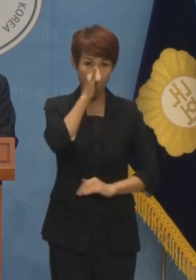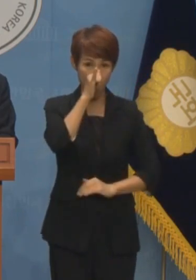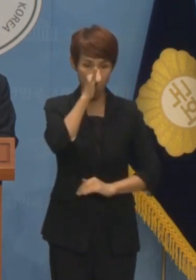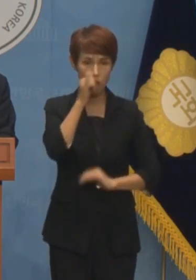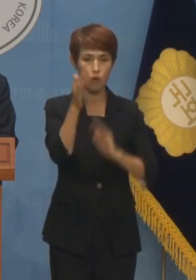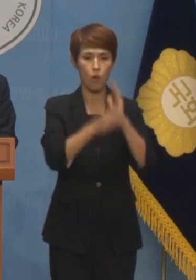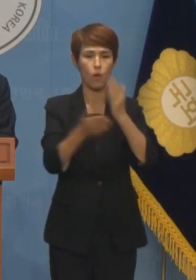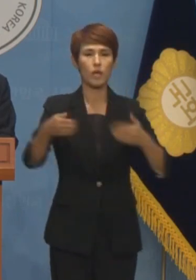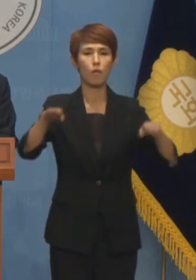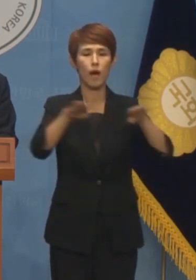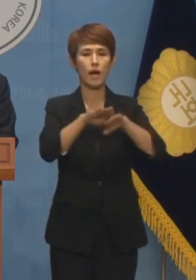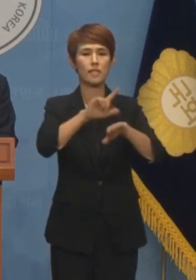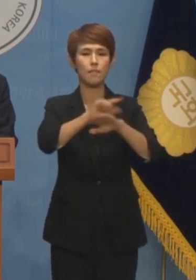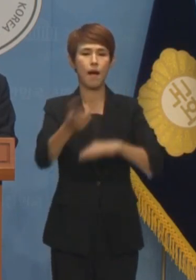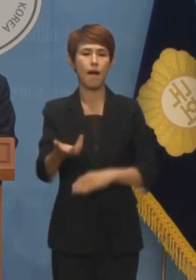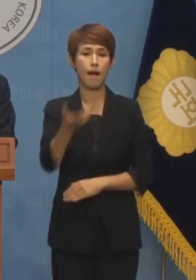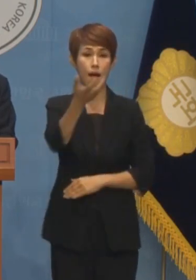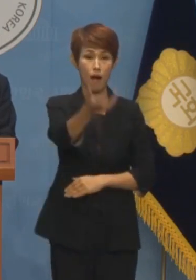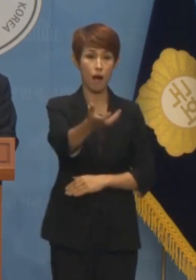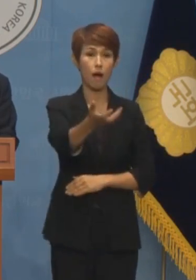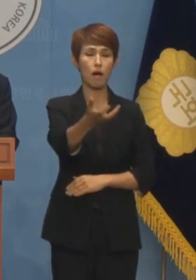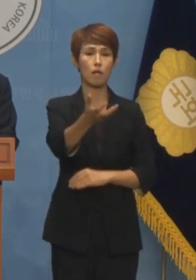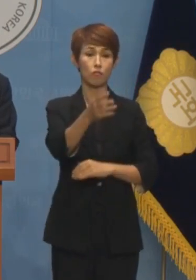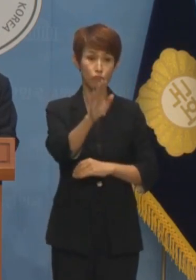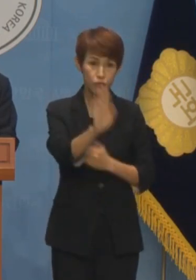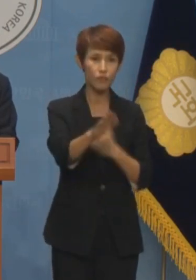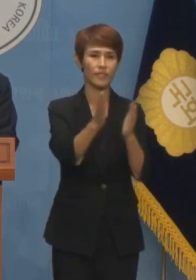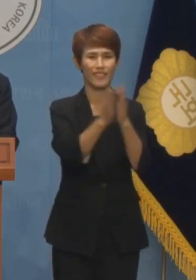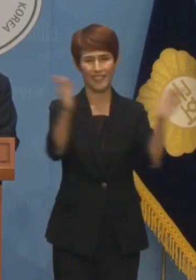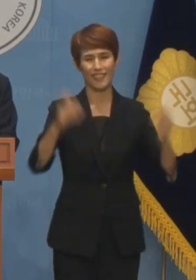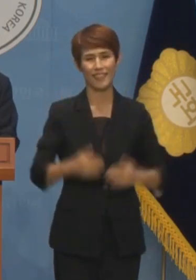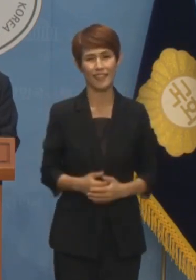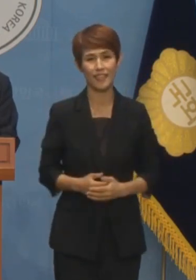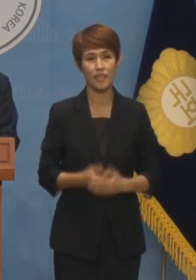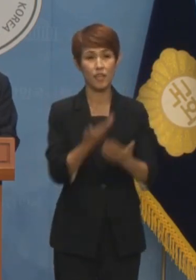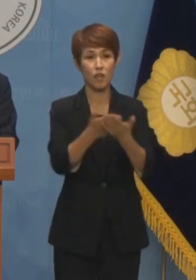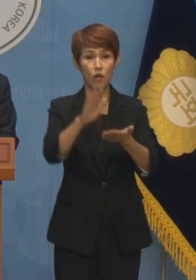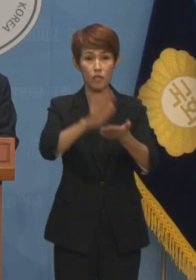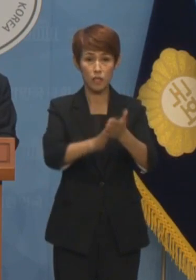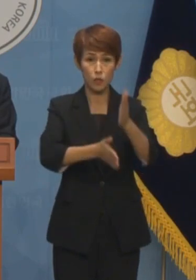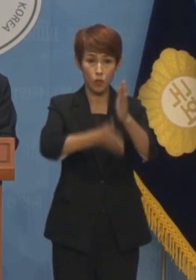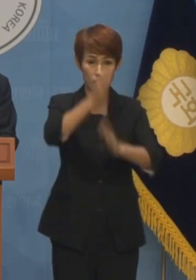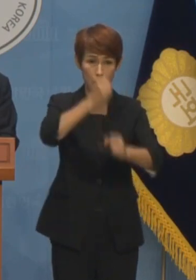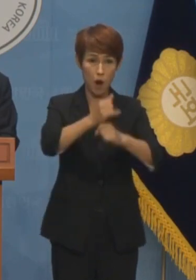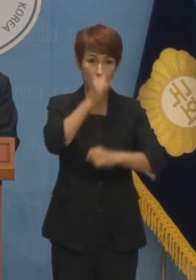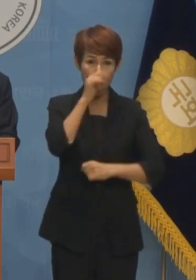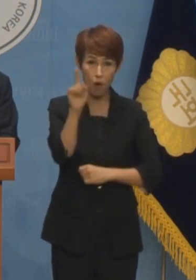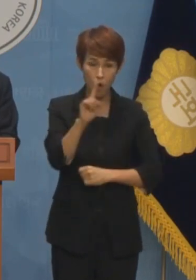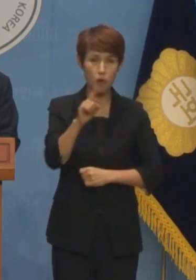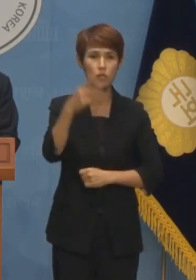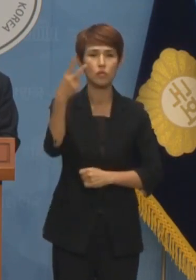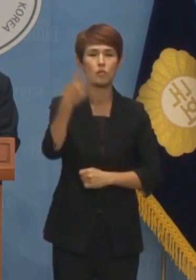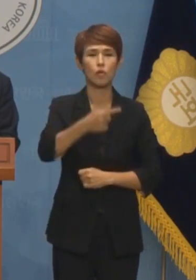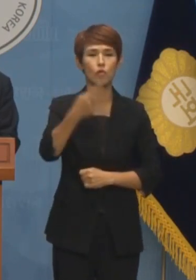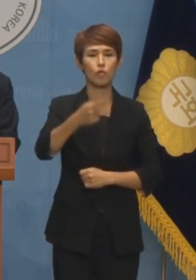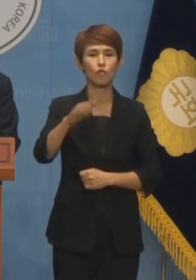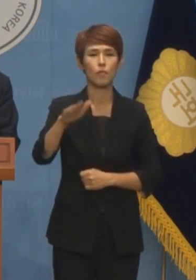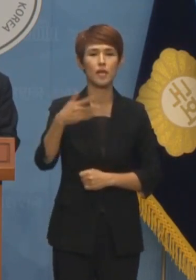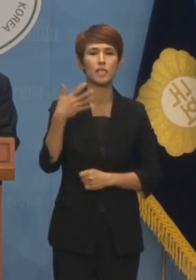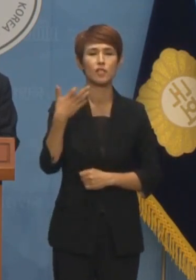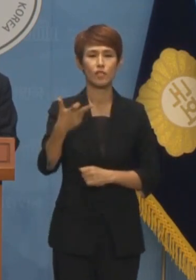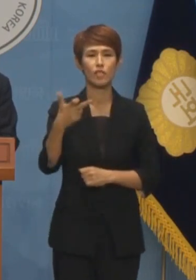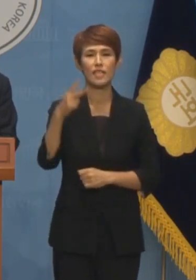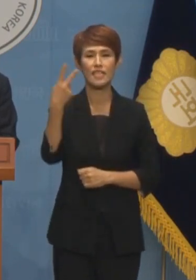지방으로 이전하면서 시작되었습니다. 혁신도시 조성은 1919년 완료되어